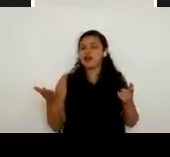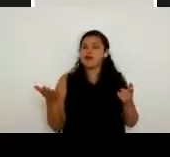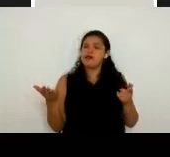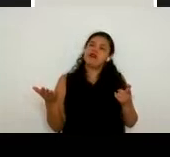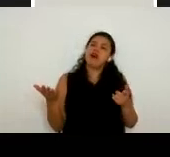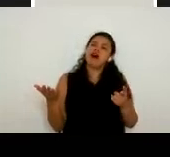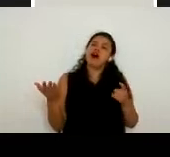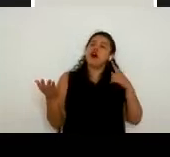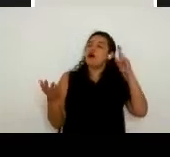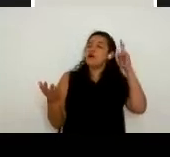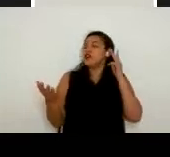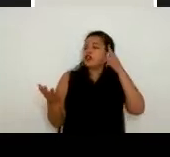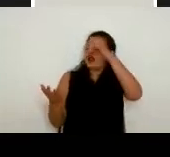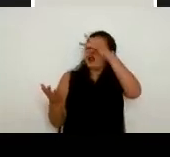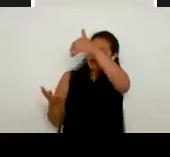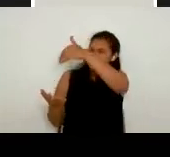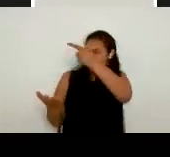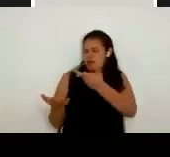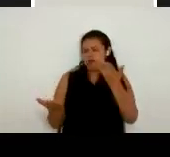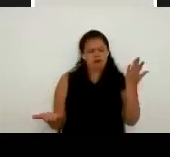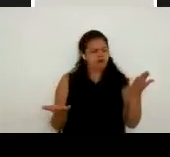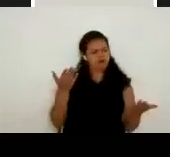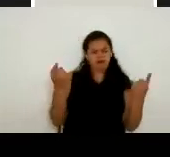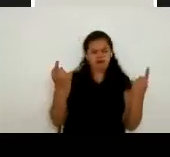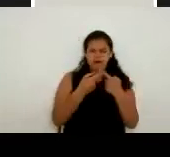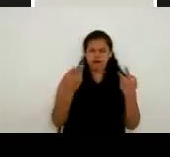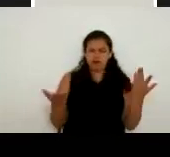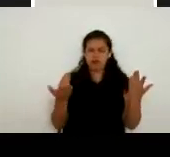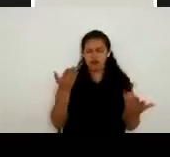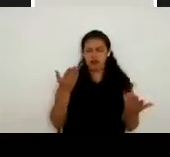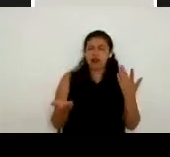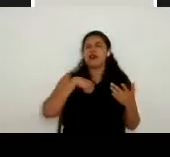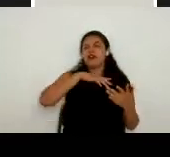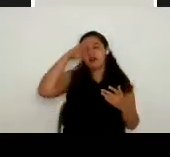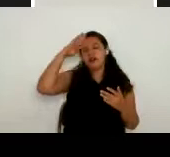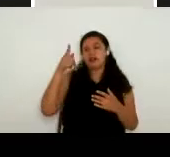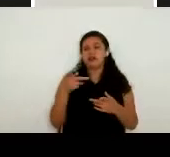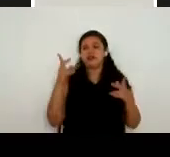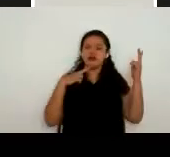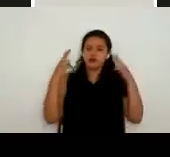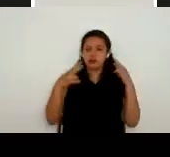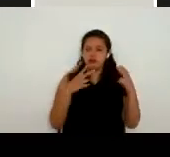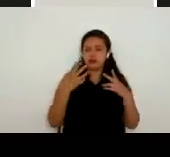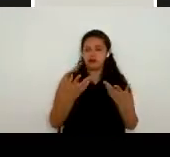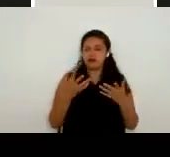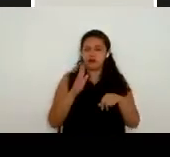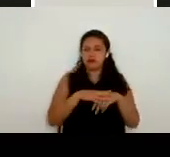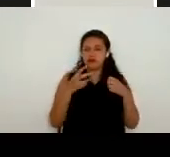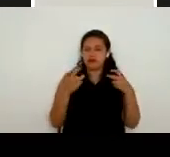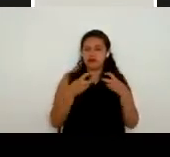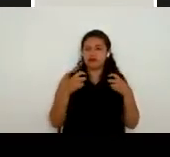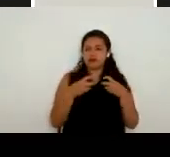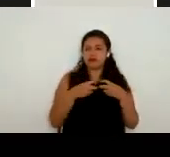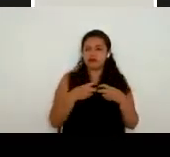en la visita domiciliaria que por supuesto consideramos que la visita domiciliaria es donde estándar de hora porque eso nos